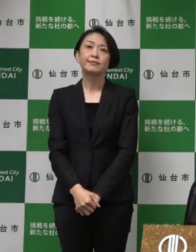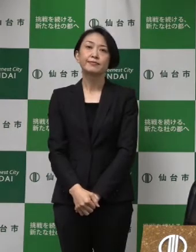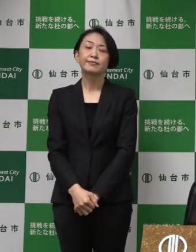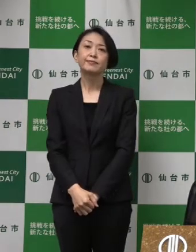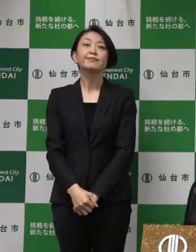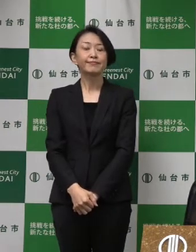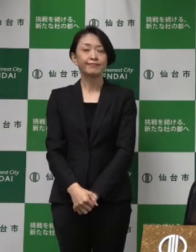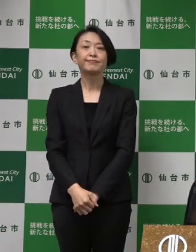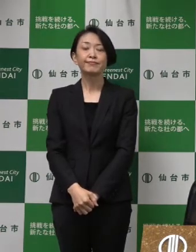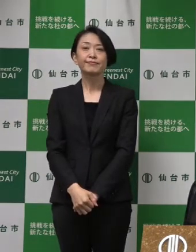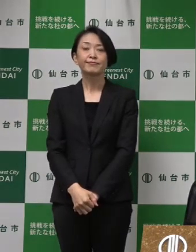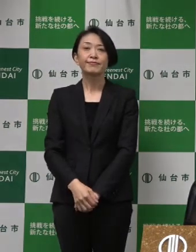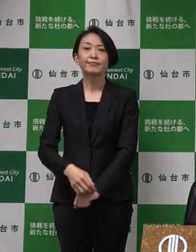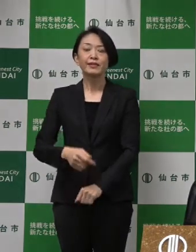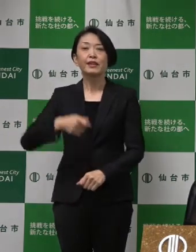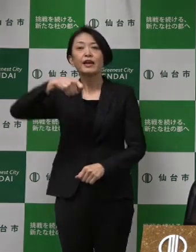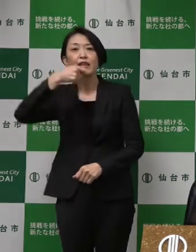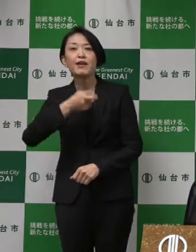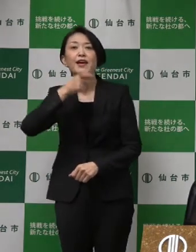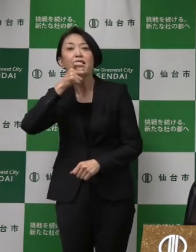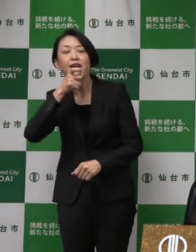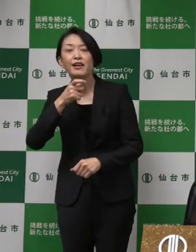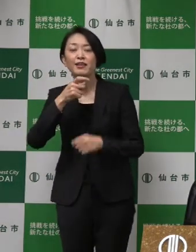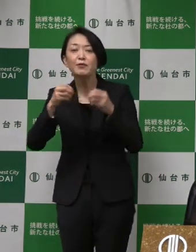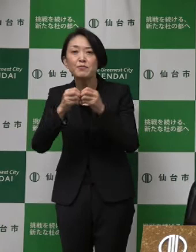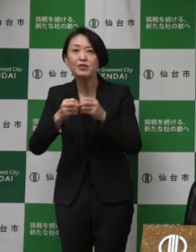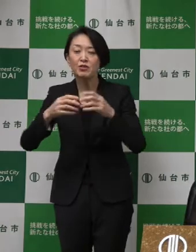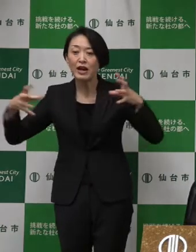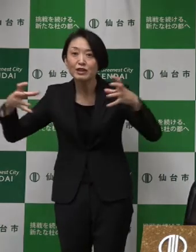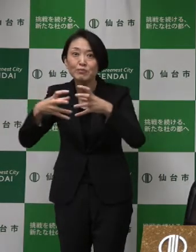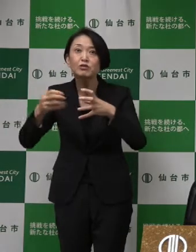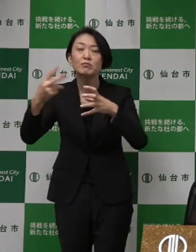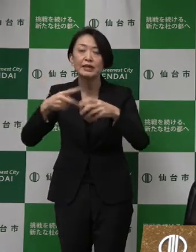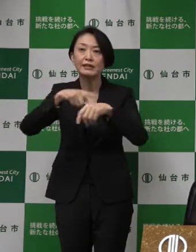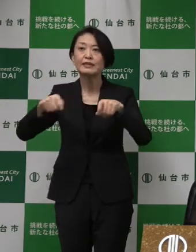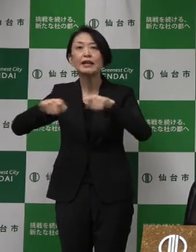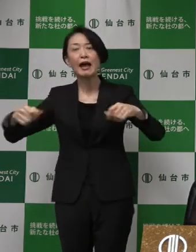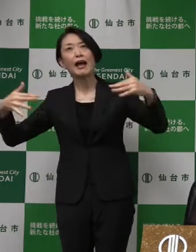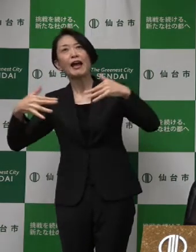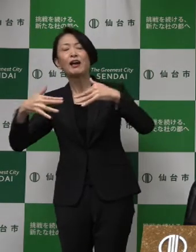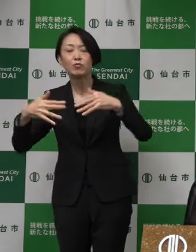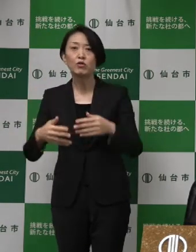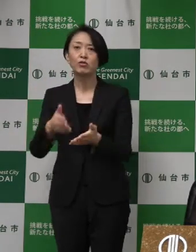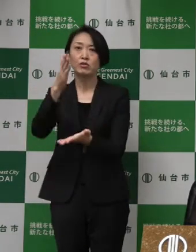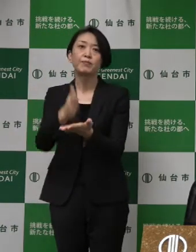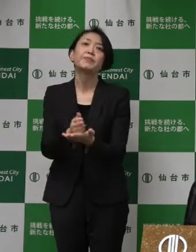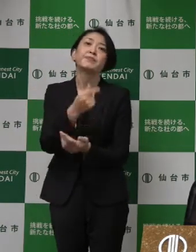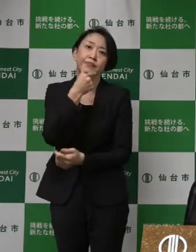飲食を伴う会合や大人数長時間の会合も回避してください